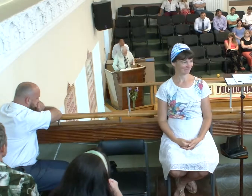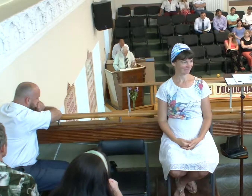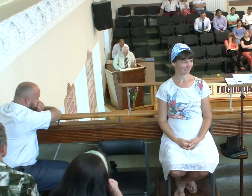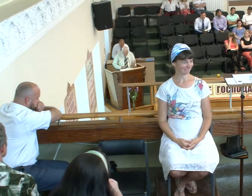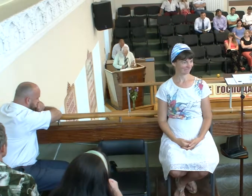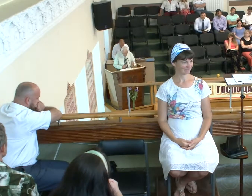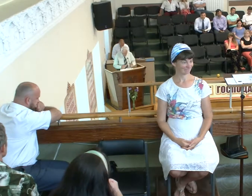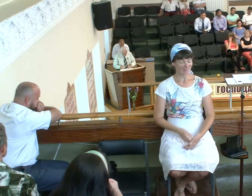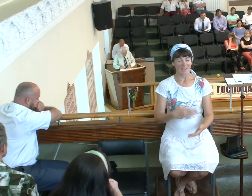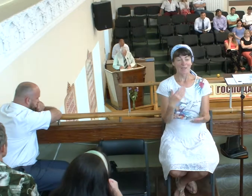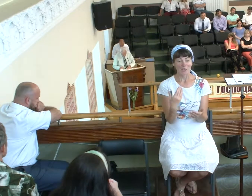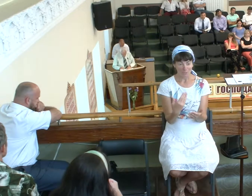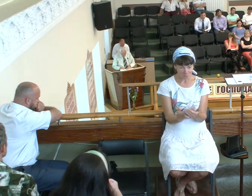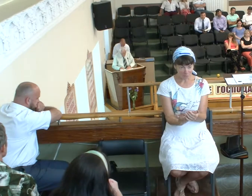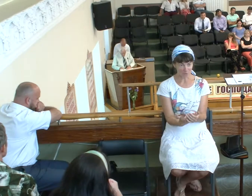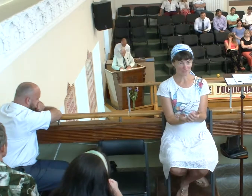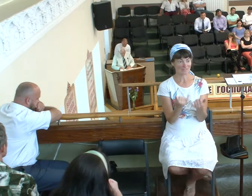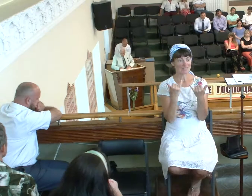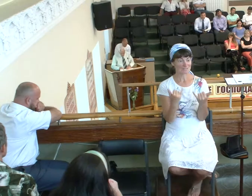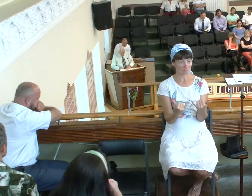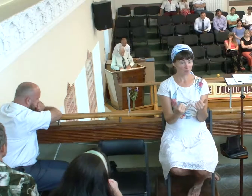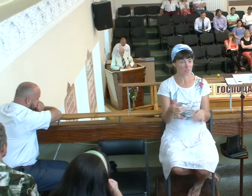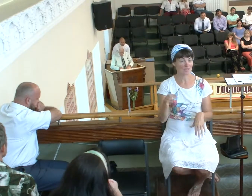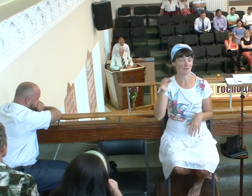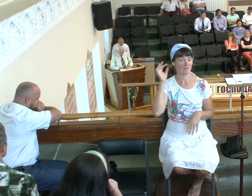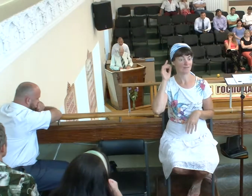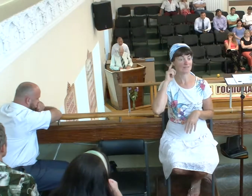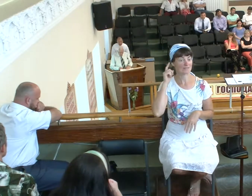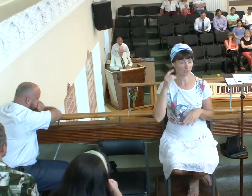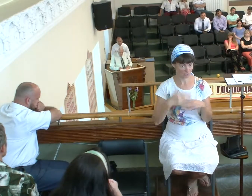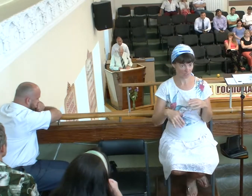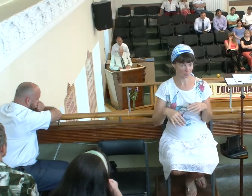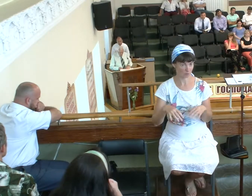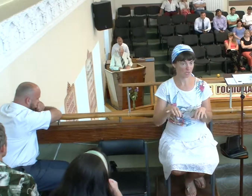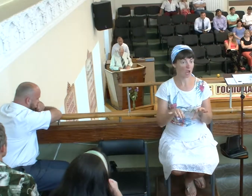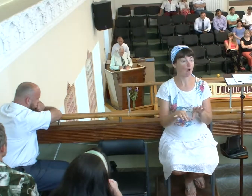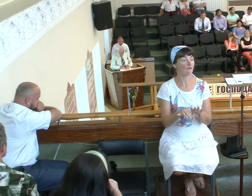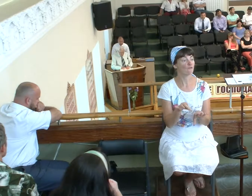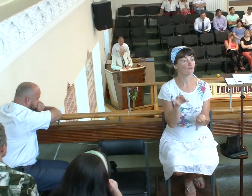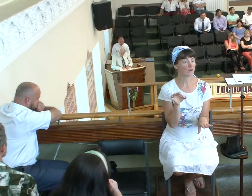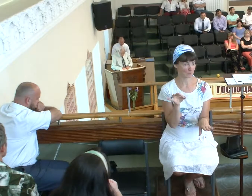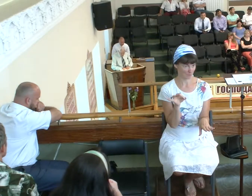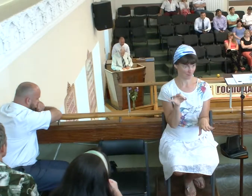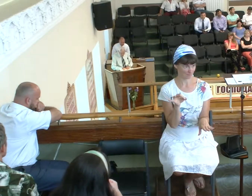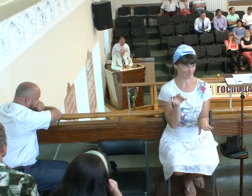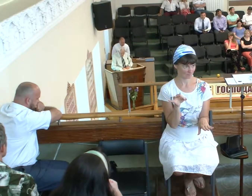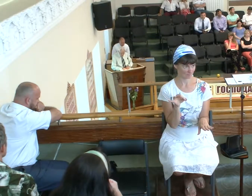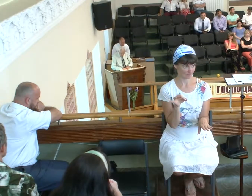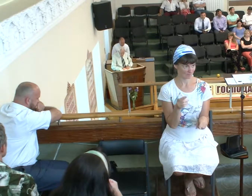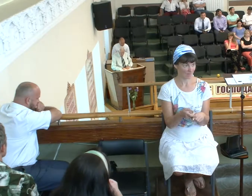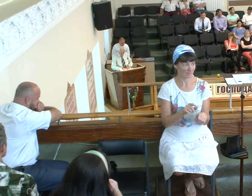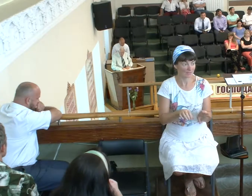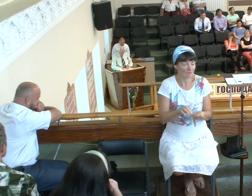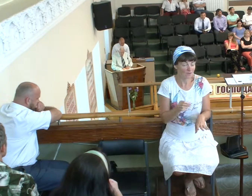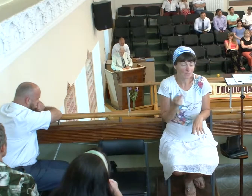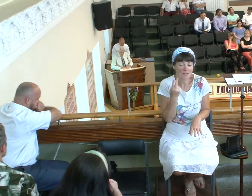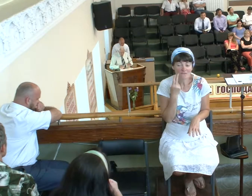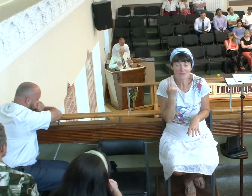тот выбор, о котором мы слышали сегодня, выбор, это выбор